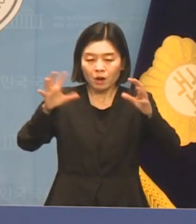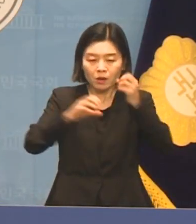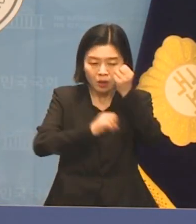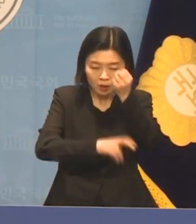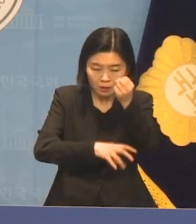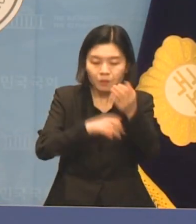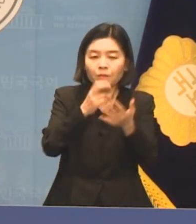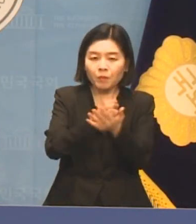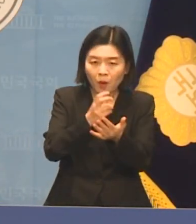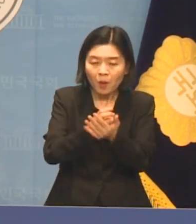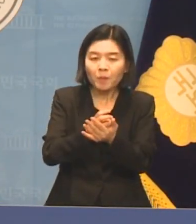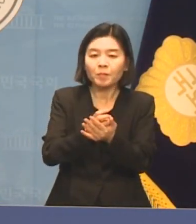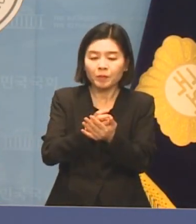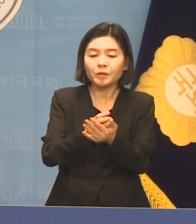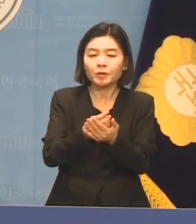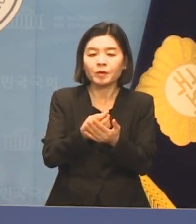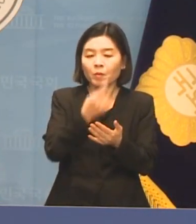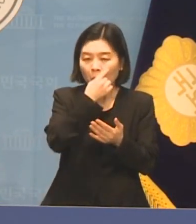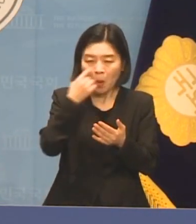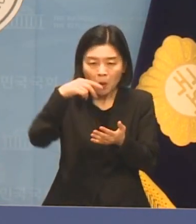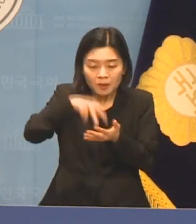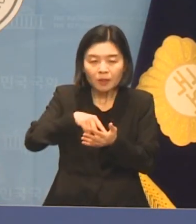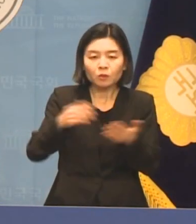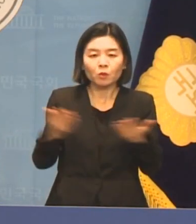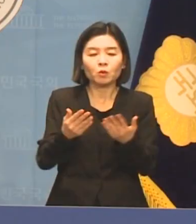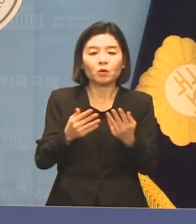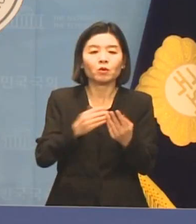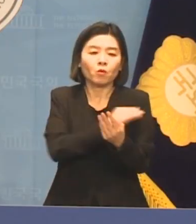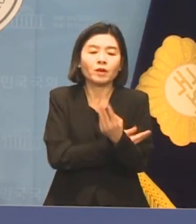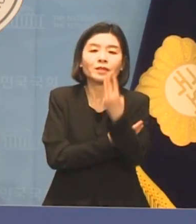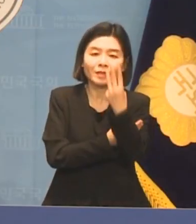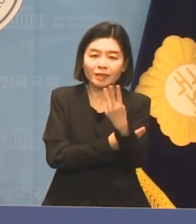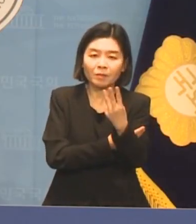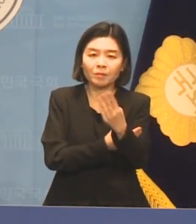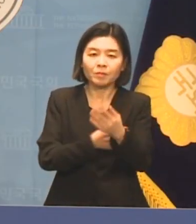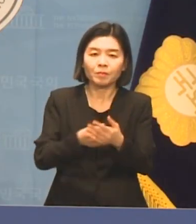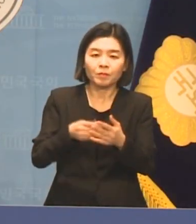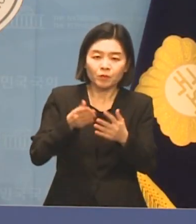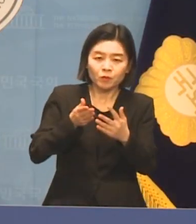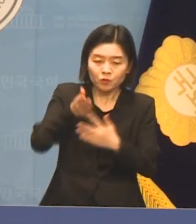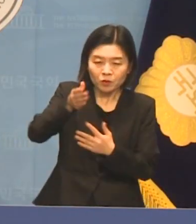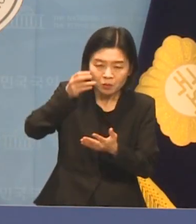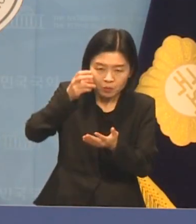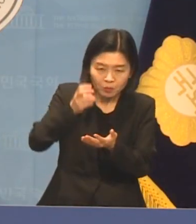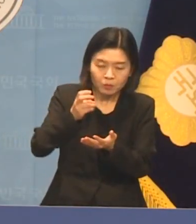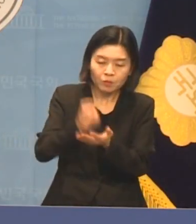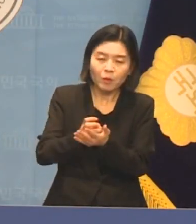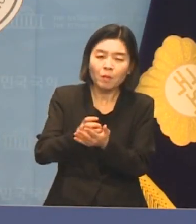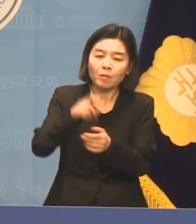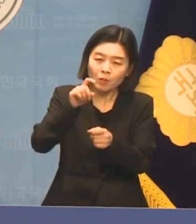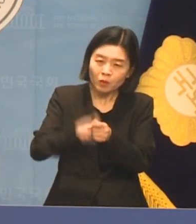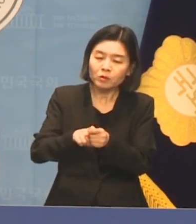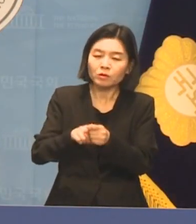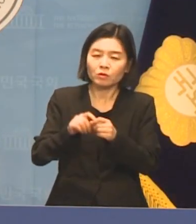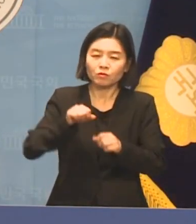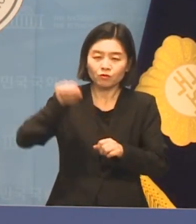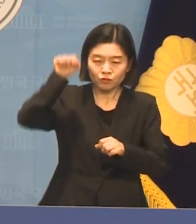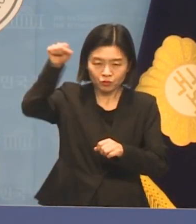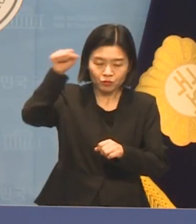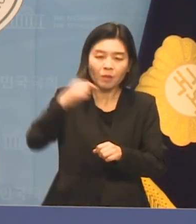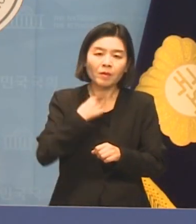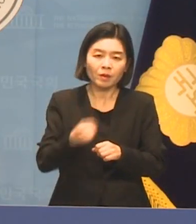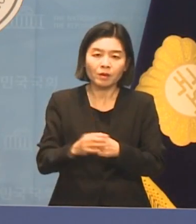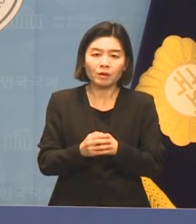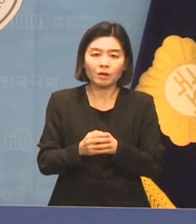위해 투쟁해 왔습니다. 이 당연하고도 상식적인 목표를 위해 너무나 많은 노동자들이